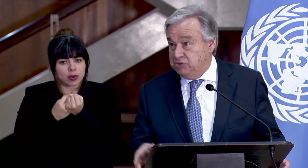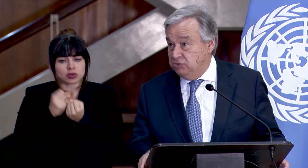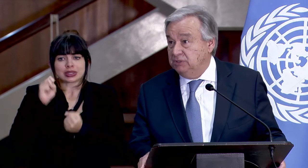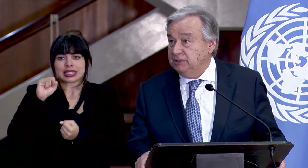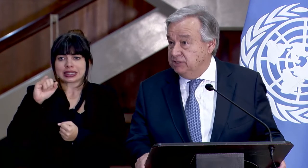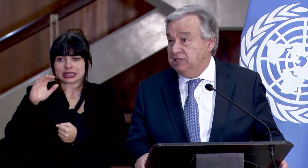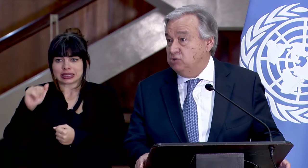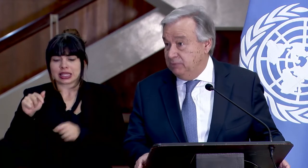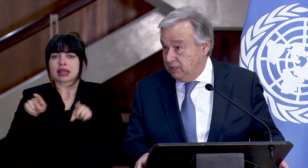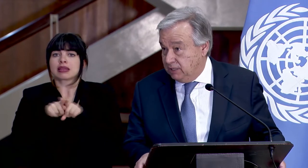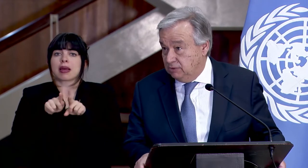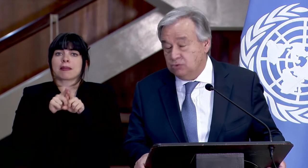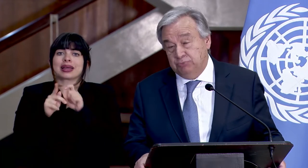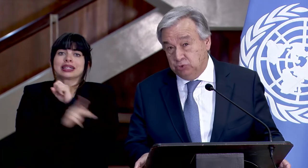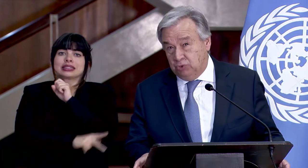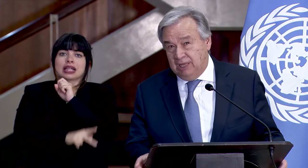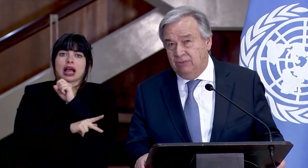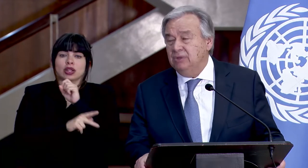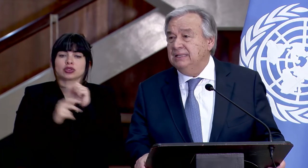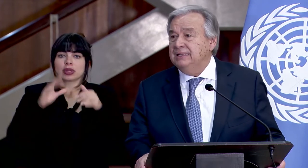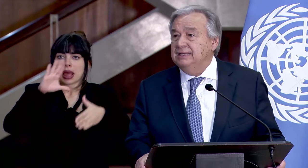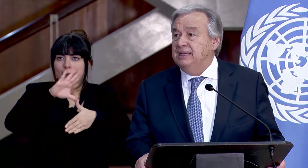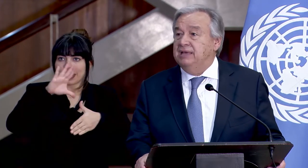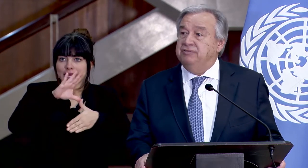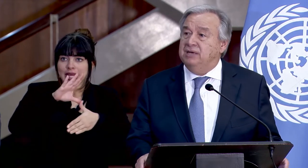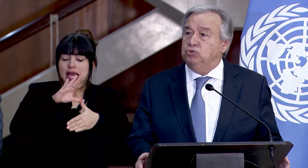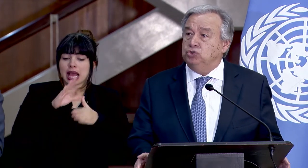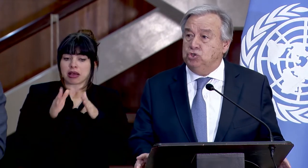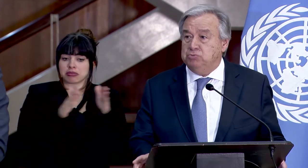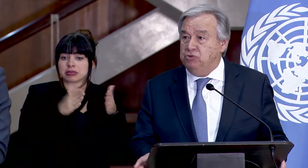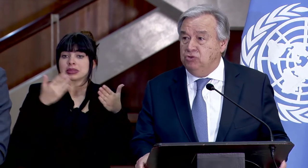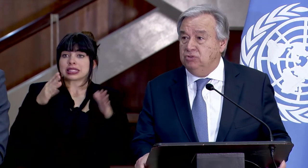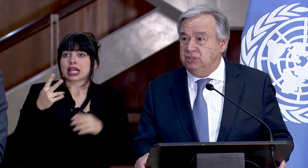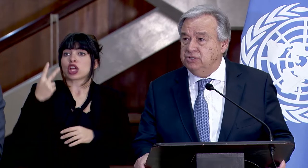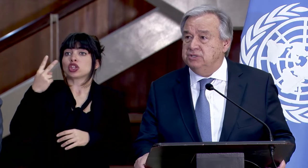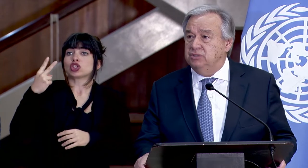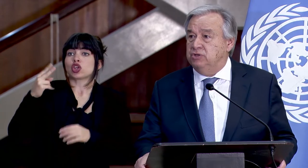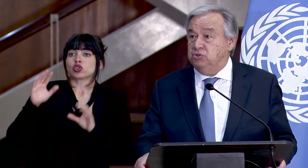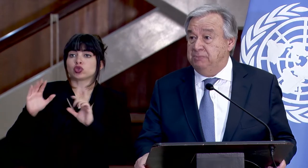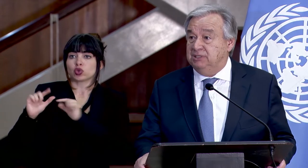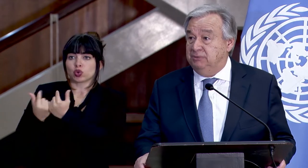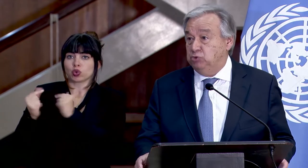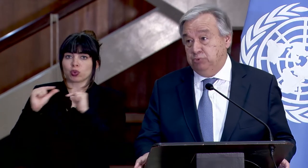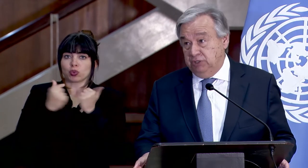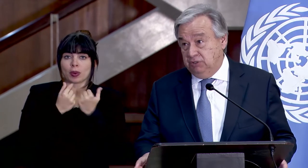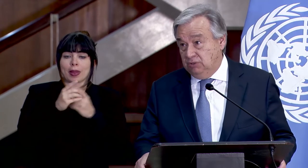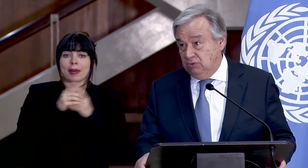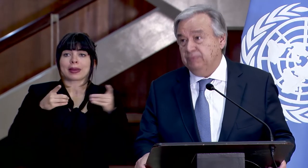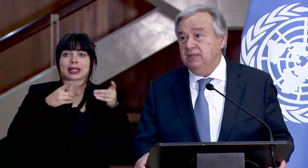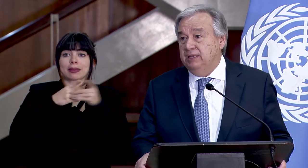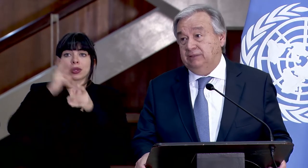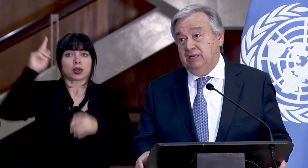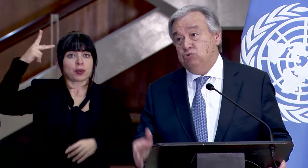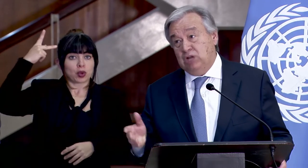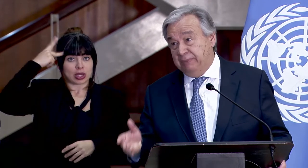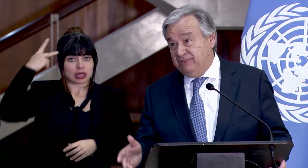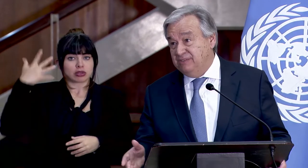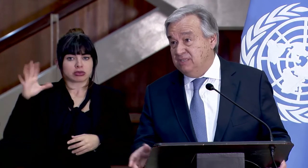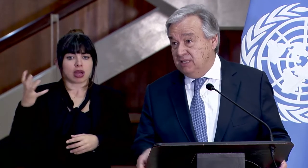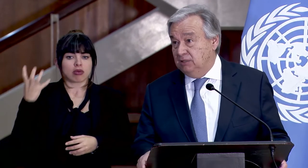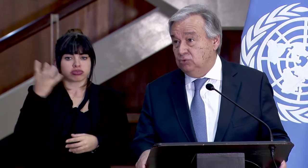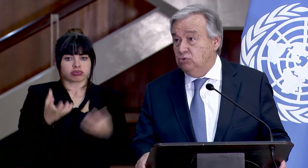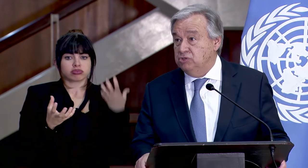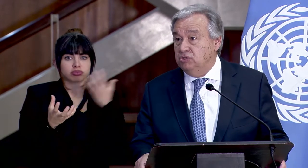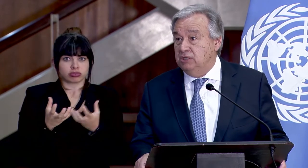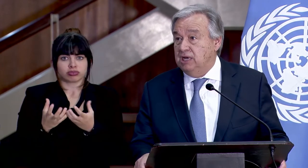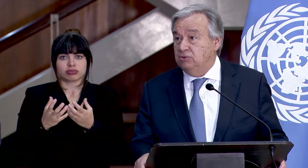de la Organización de Estados Americanos. Por otro lado, ya enviamos dos misiones de nuestro departamento político y tenemos una